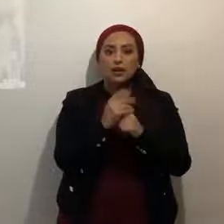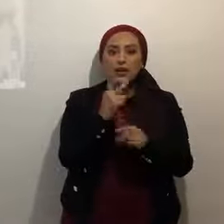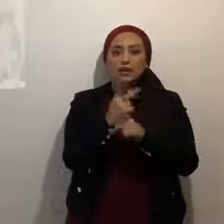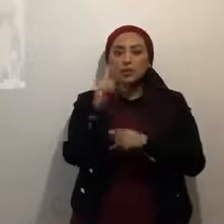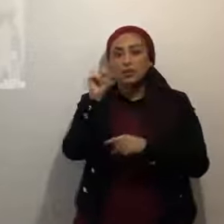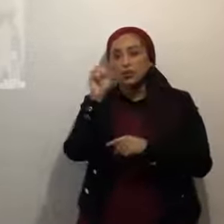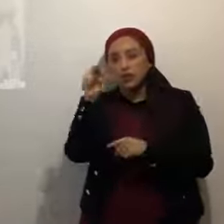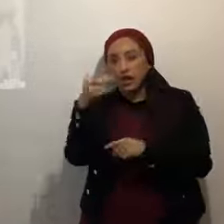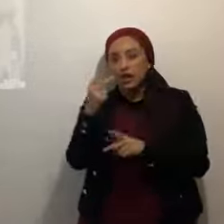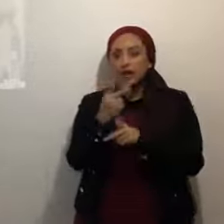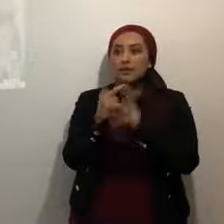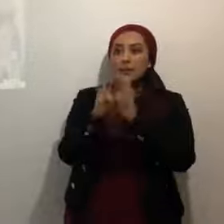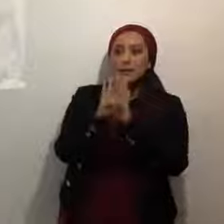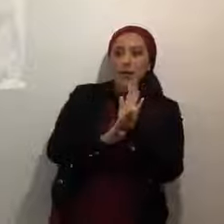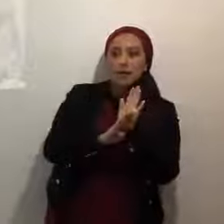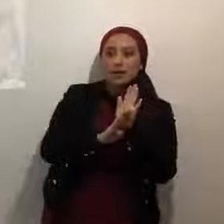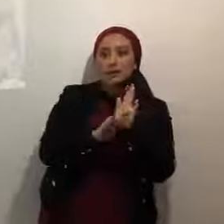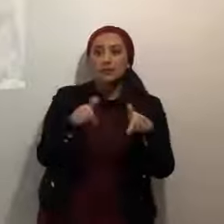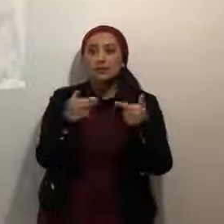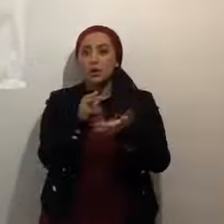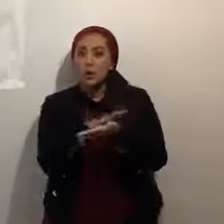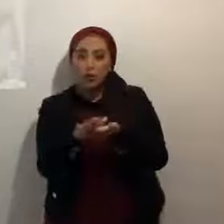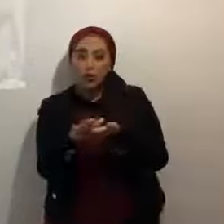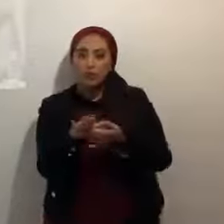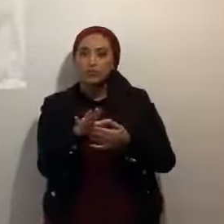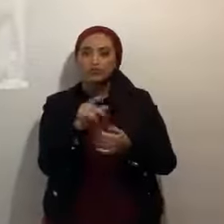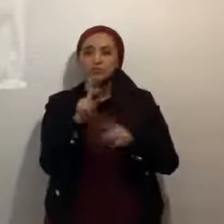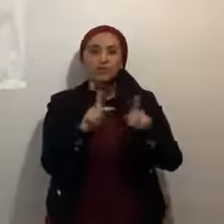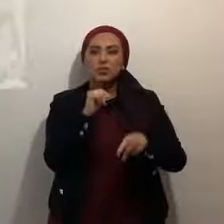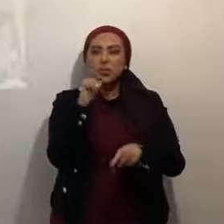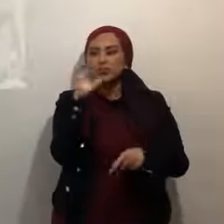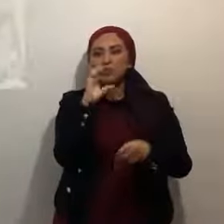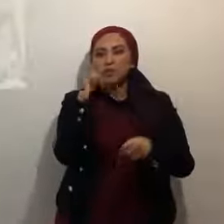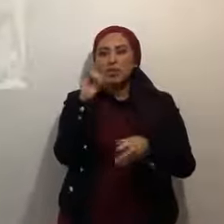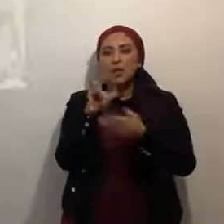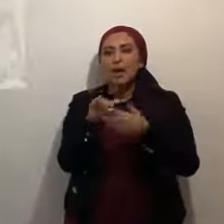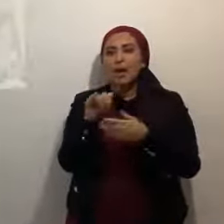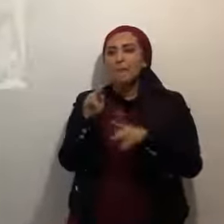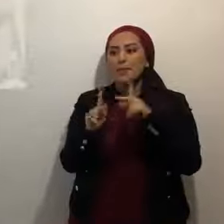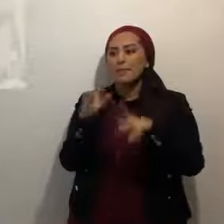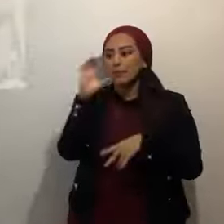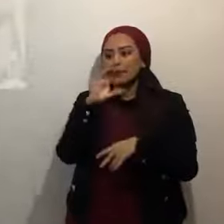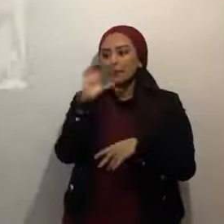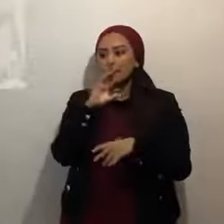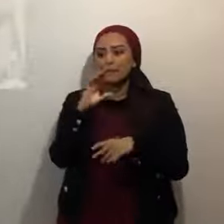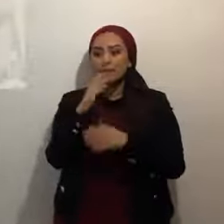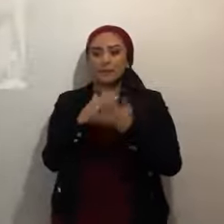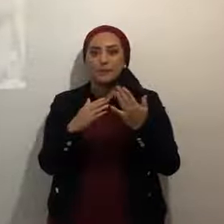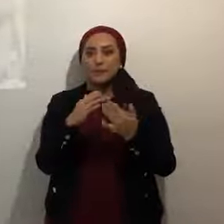guardar Biblia, guardar la santidad. No nos están buscando eso, están buscando cosas que no tienen nada que ver con la